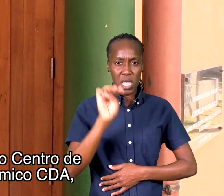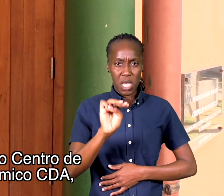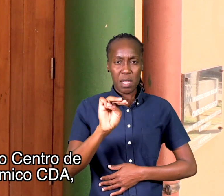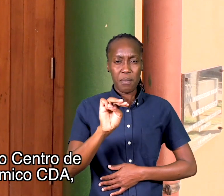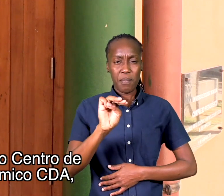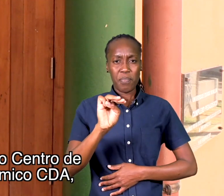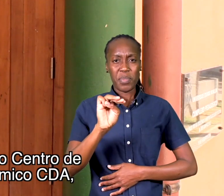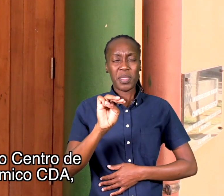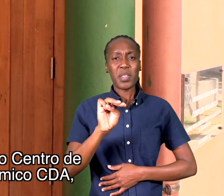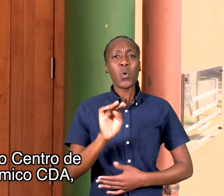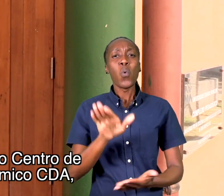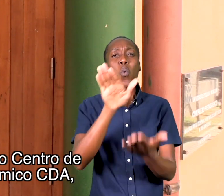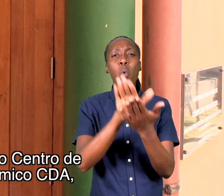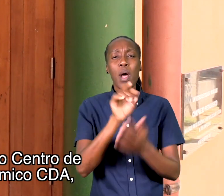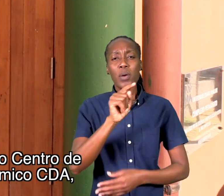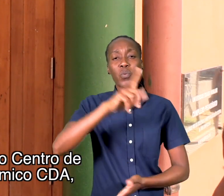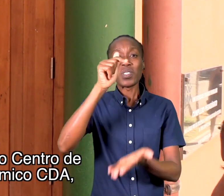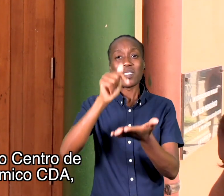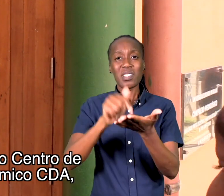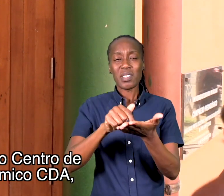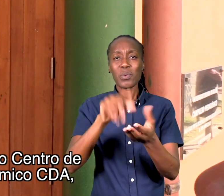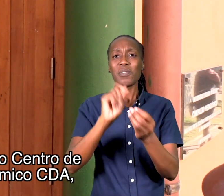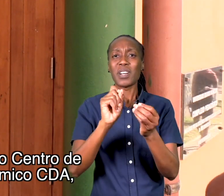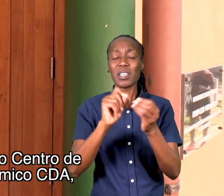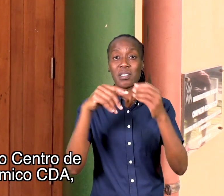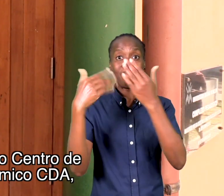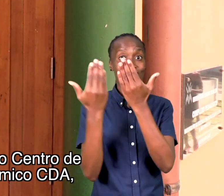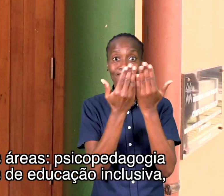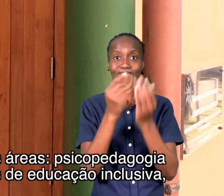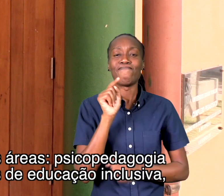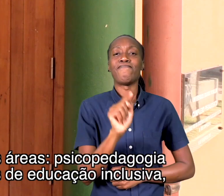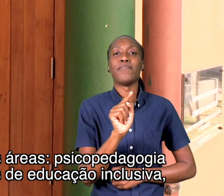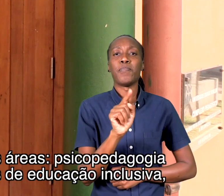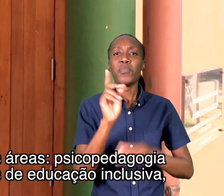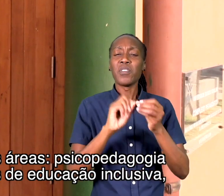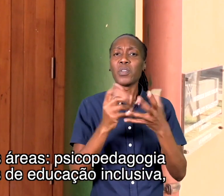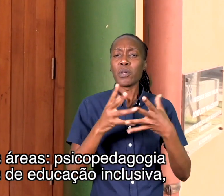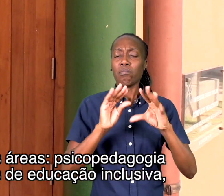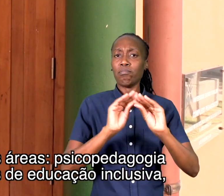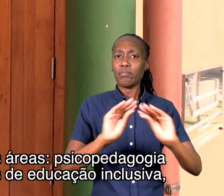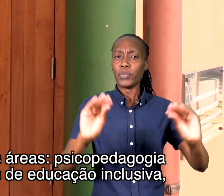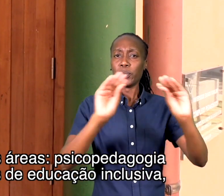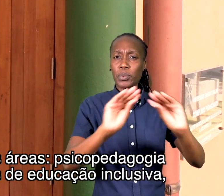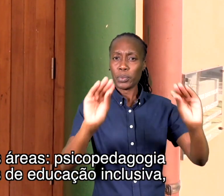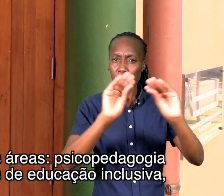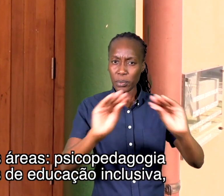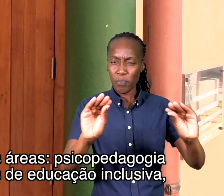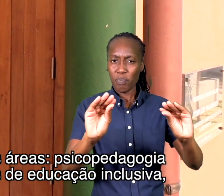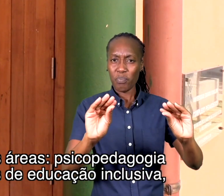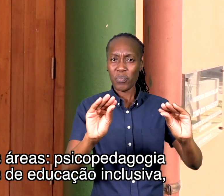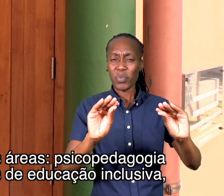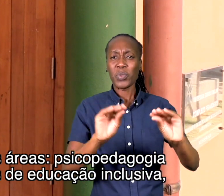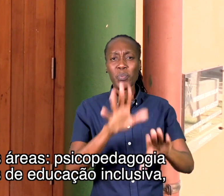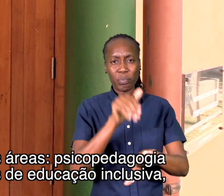Mondlane, especificamente no Centro de Desenvolvimento Acadêmico, CDA, tem dado formações, não é,